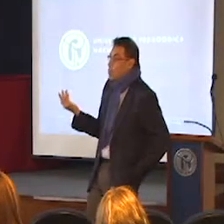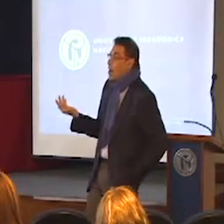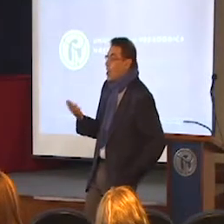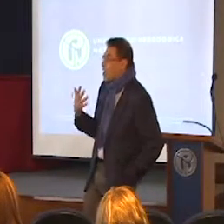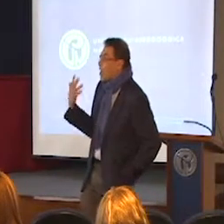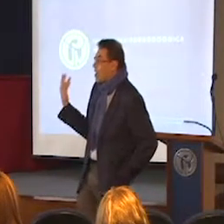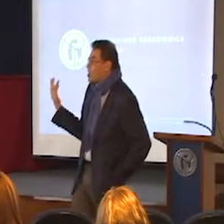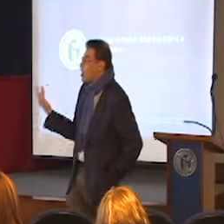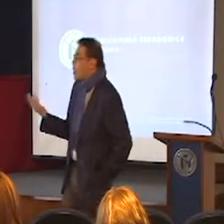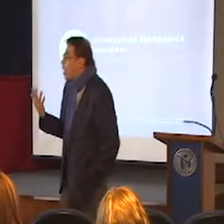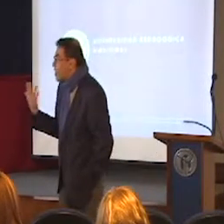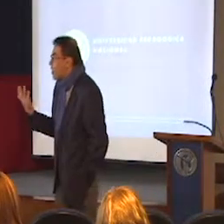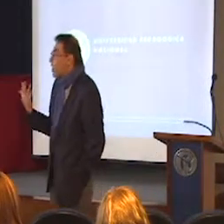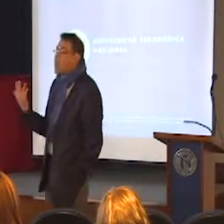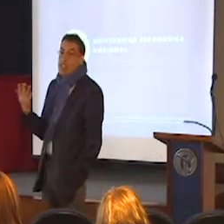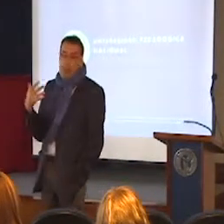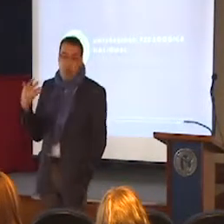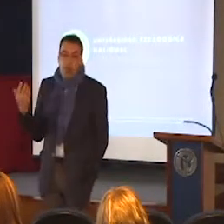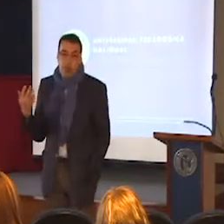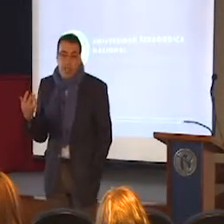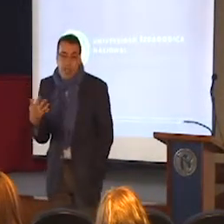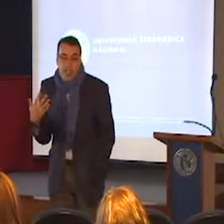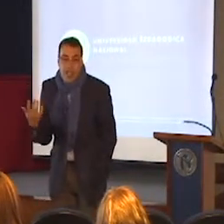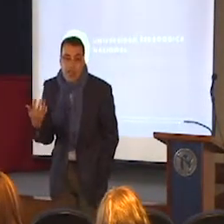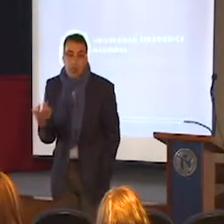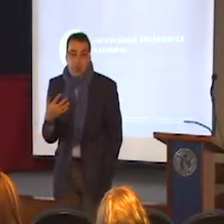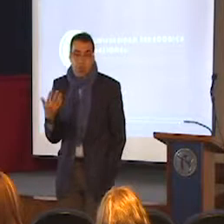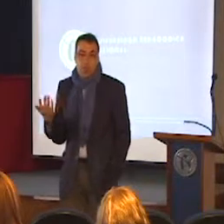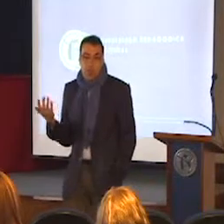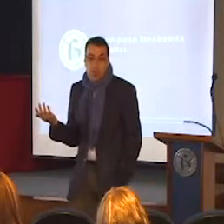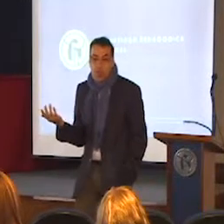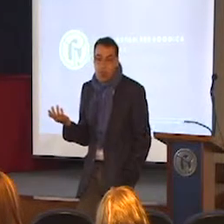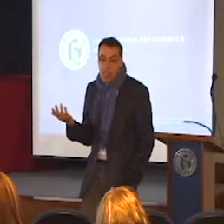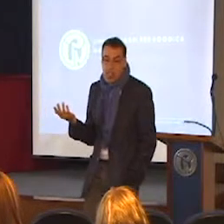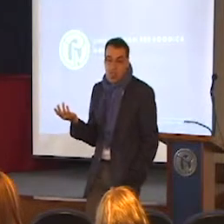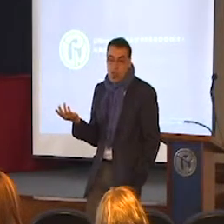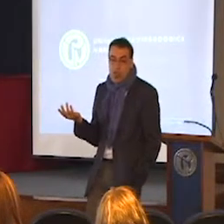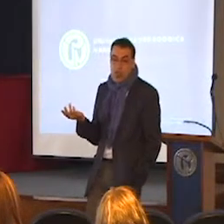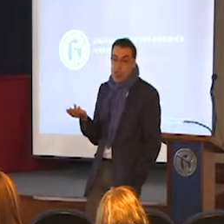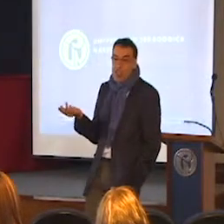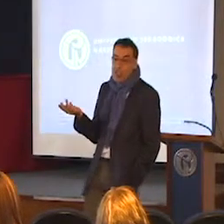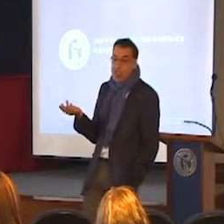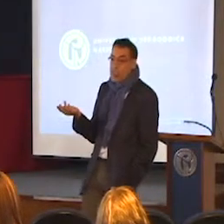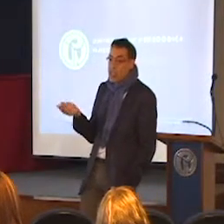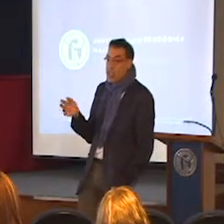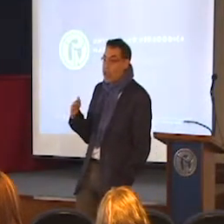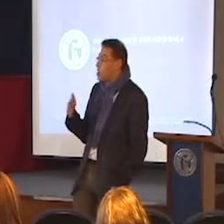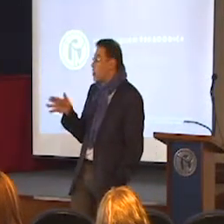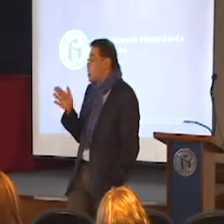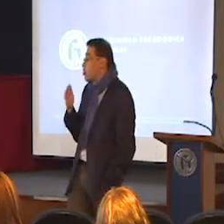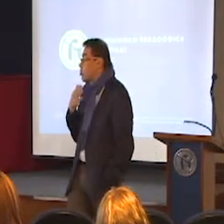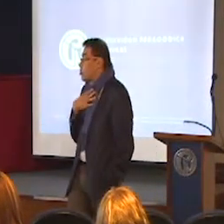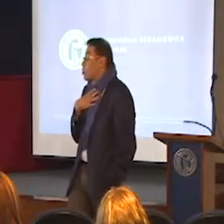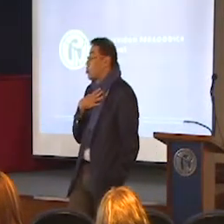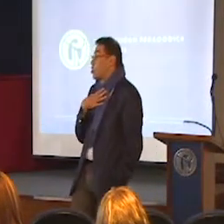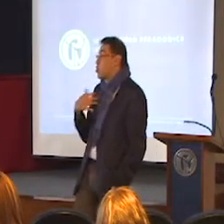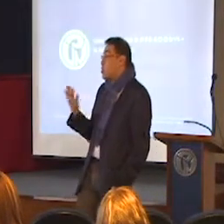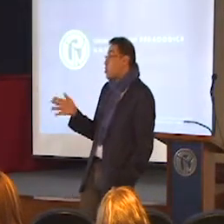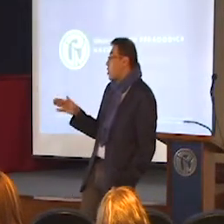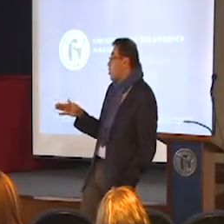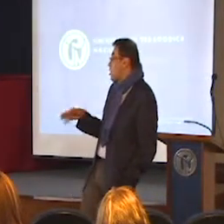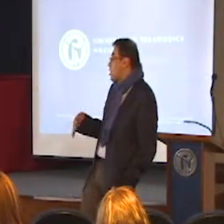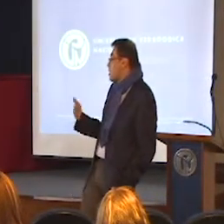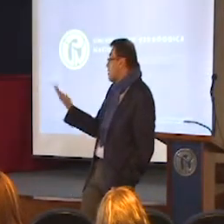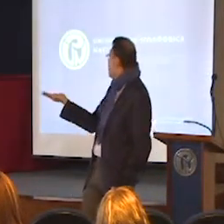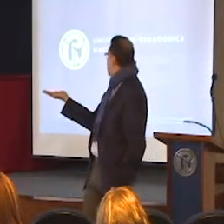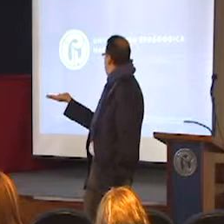disciplinas para que trabajen alrededor del desarrollo de procesos de comunicación aumentativa alternativa en distintos